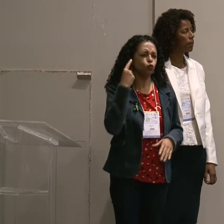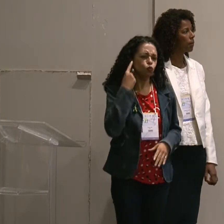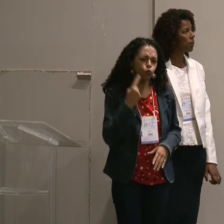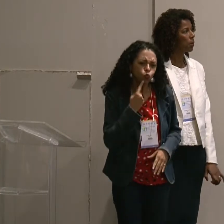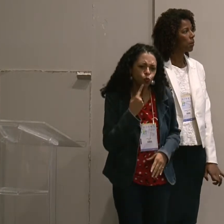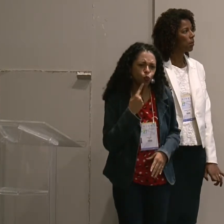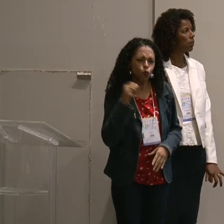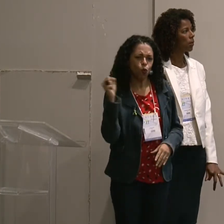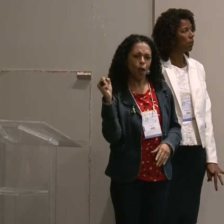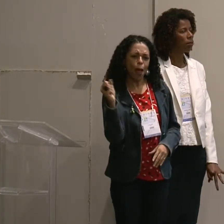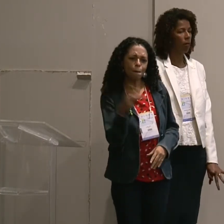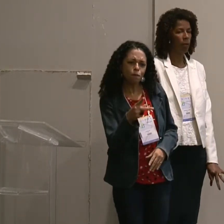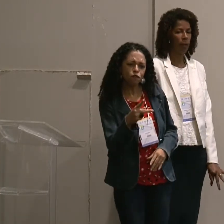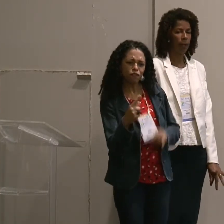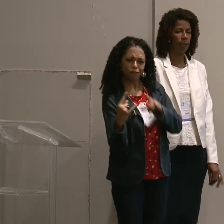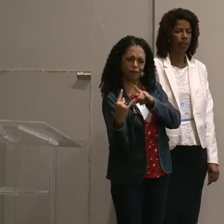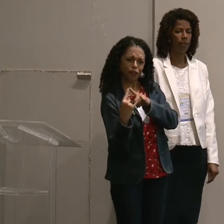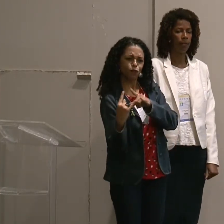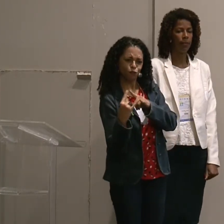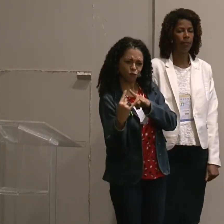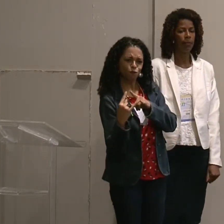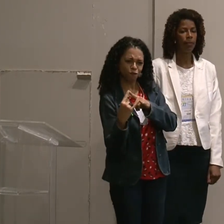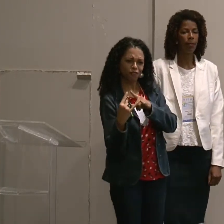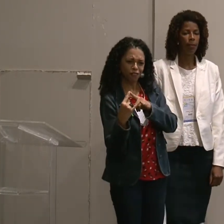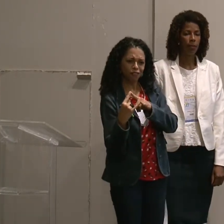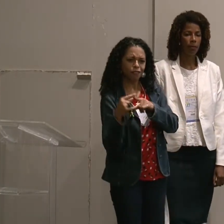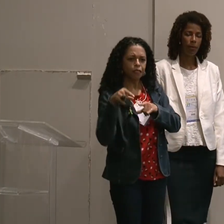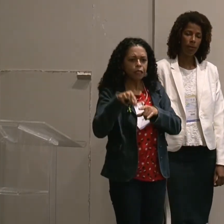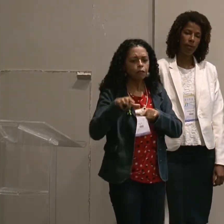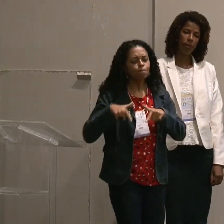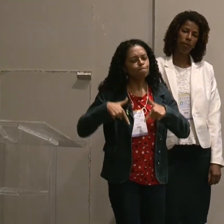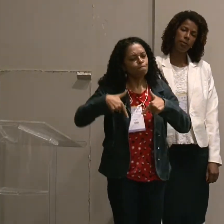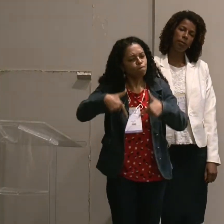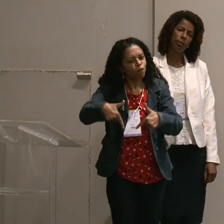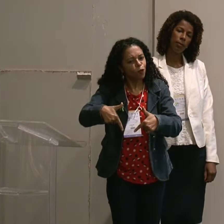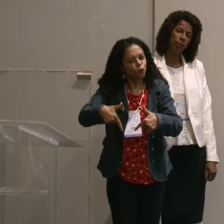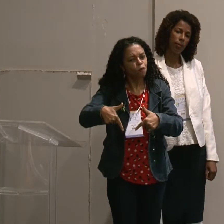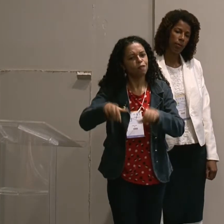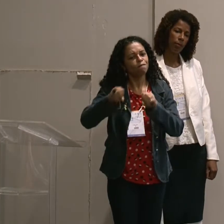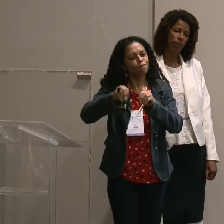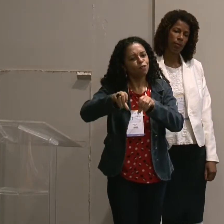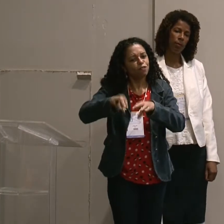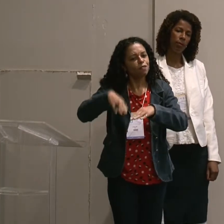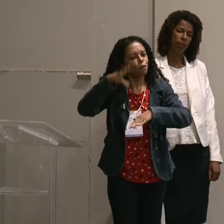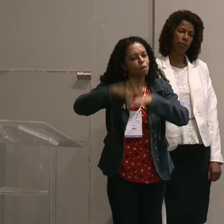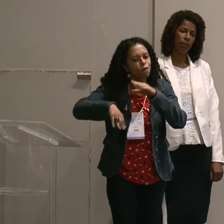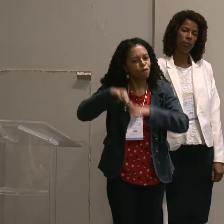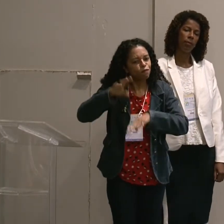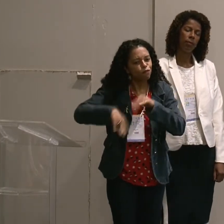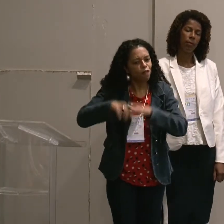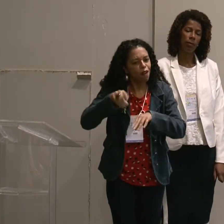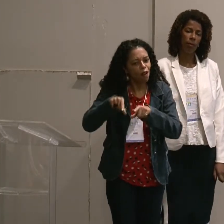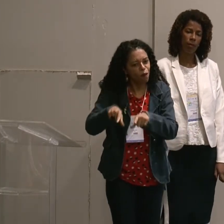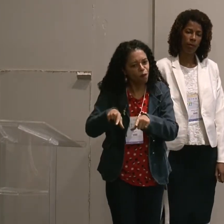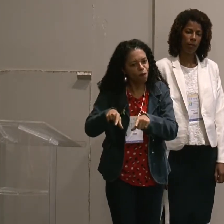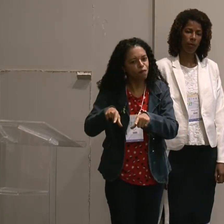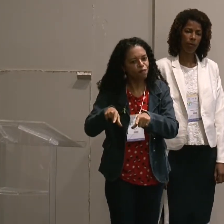Mas esses professores surdos, no INES, que estão aposentados, eles são